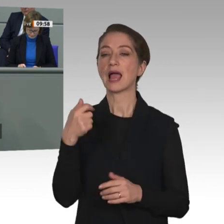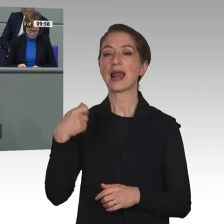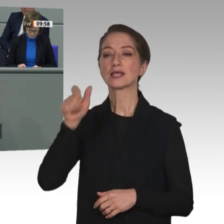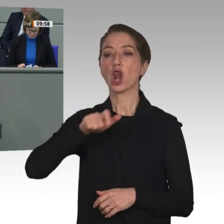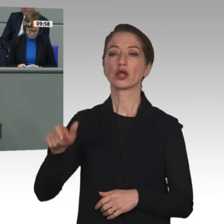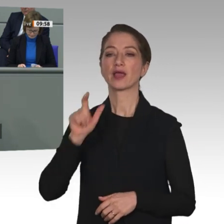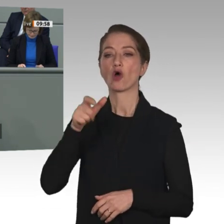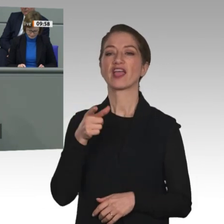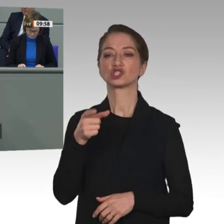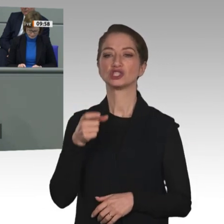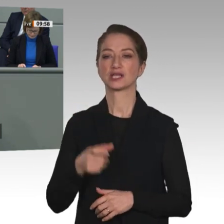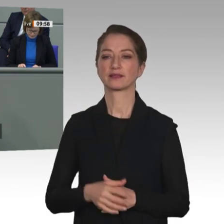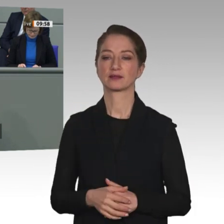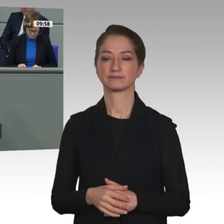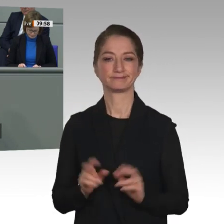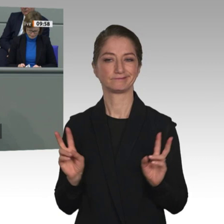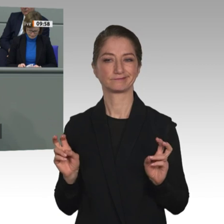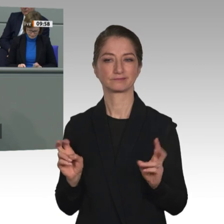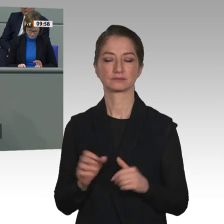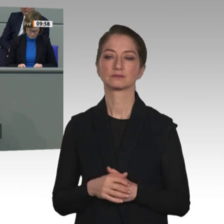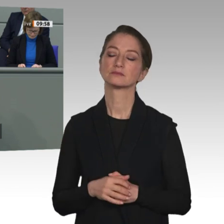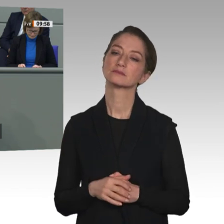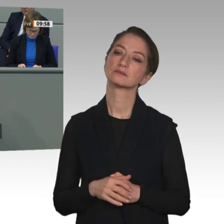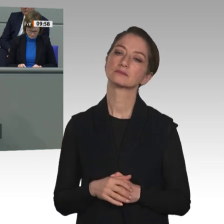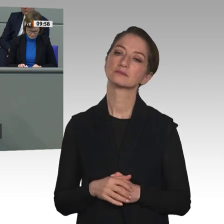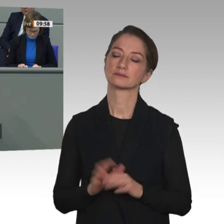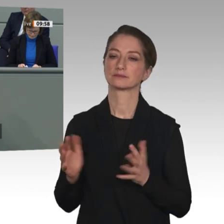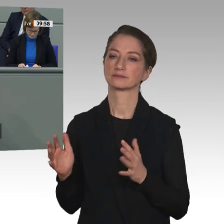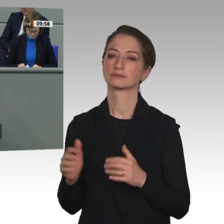Leute. Alles, meine Damen und Herren,